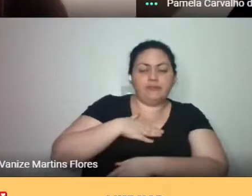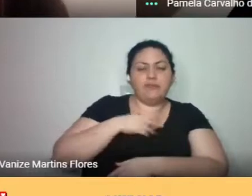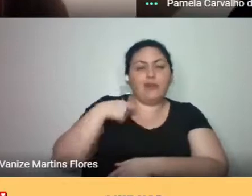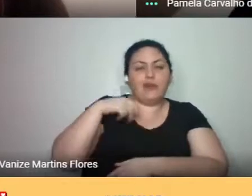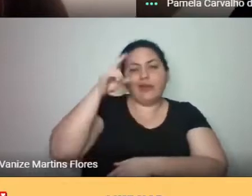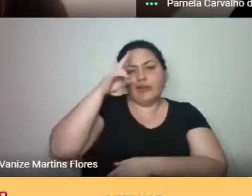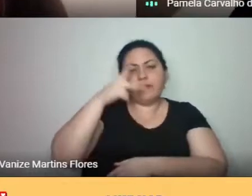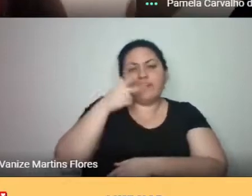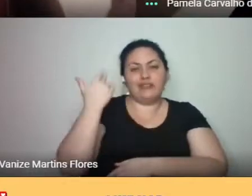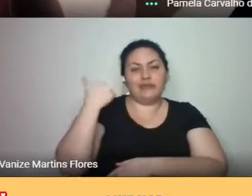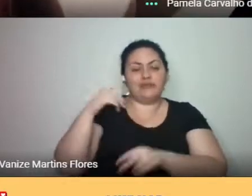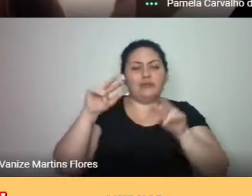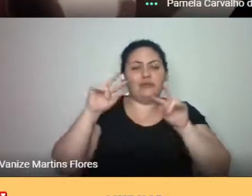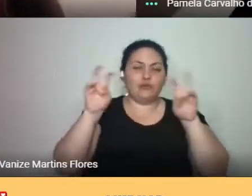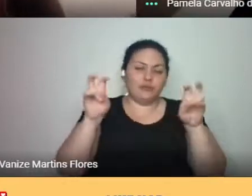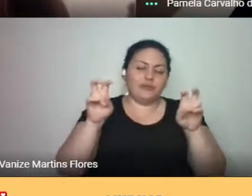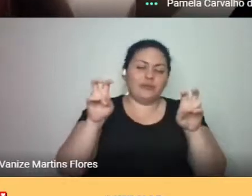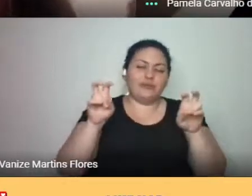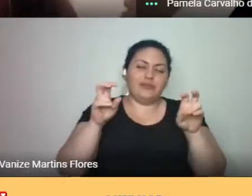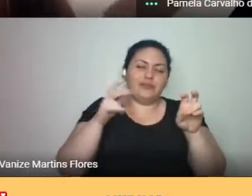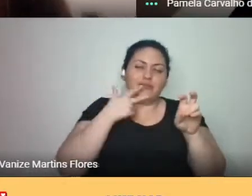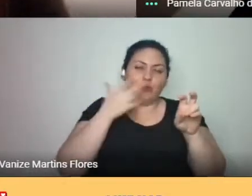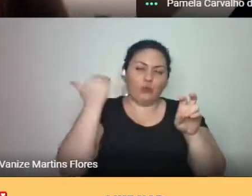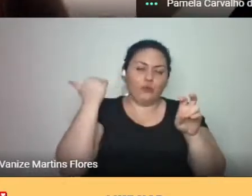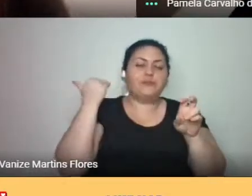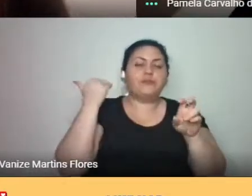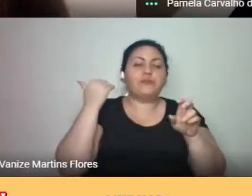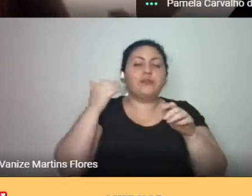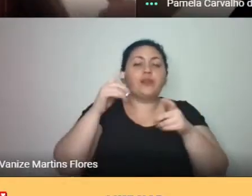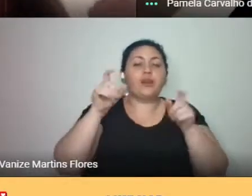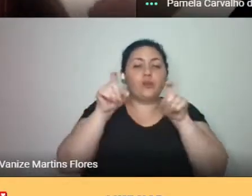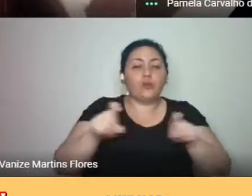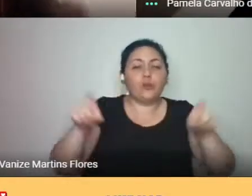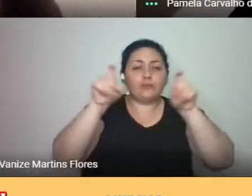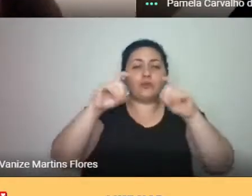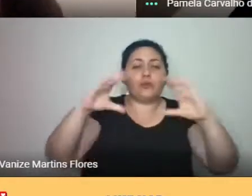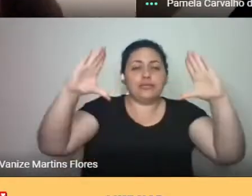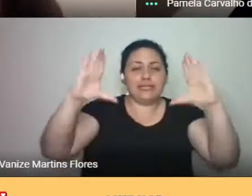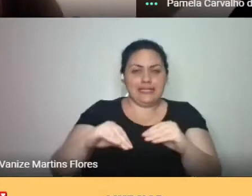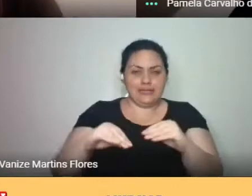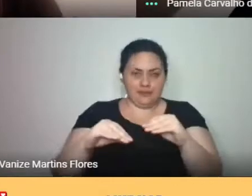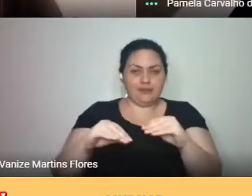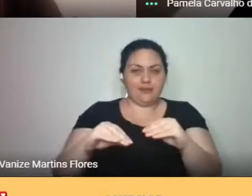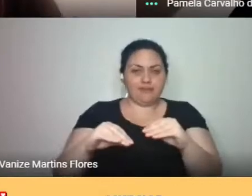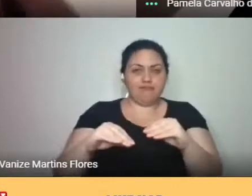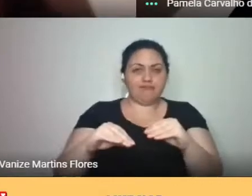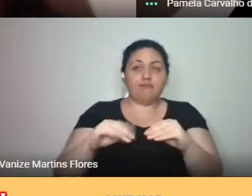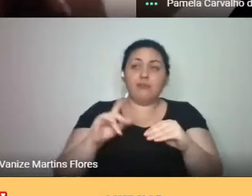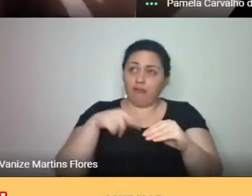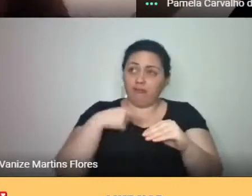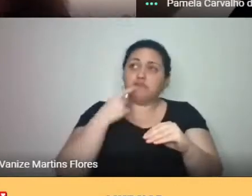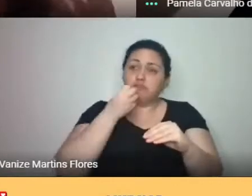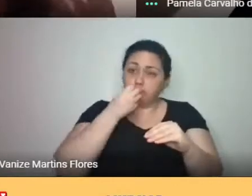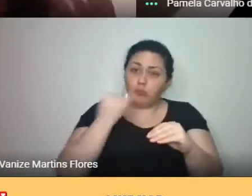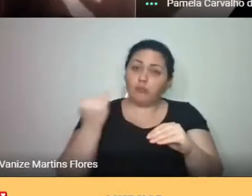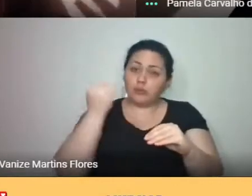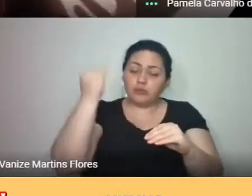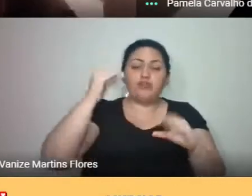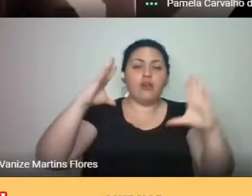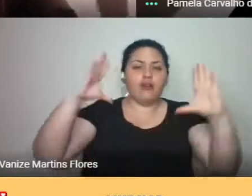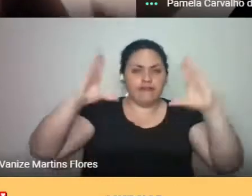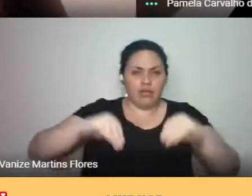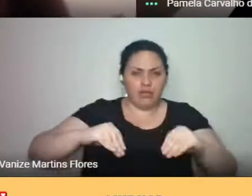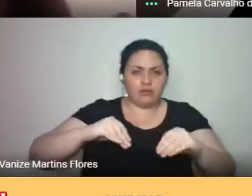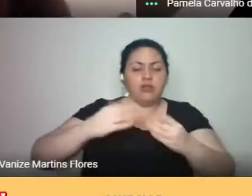computador, né? E talvez seja importante a gente desligar o computador, fechar ele, né, perto do final de semana,